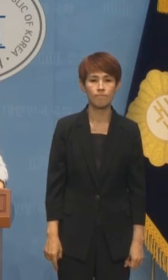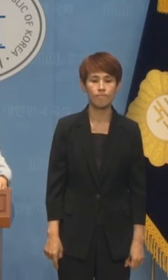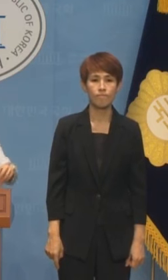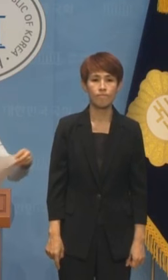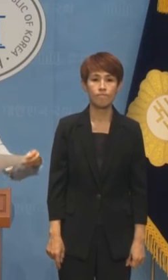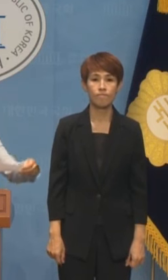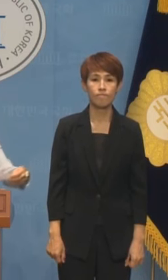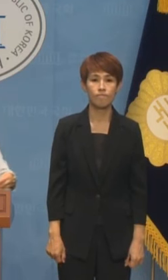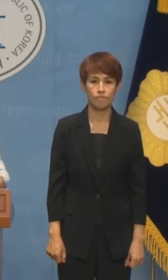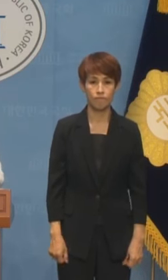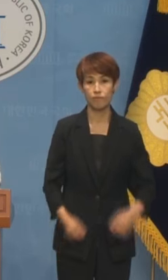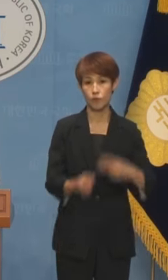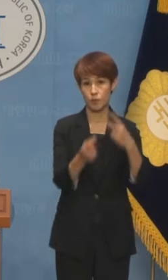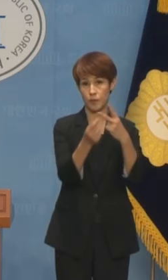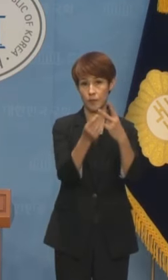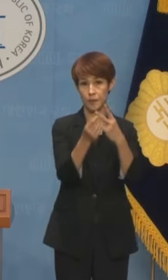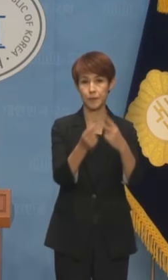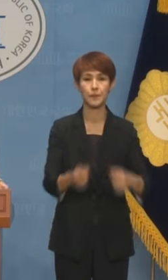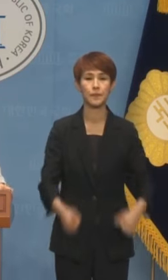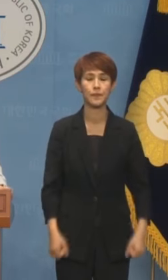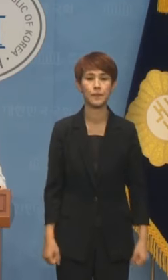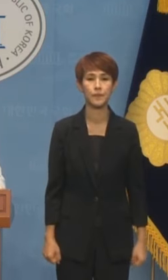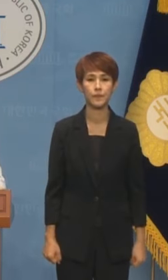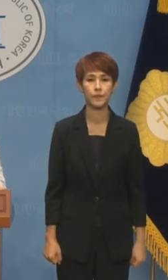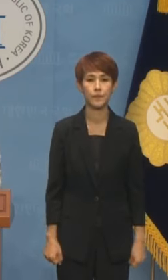네, 두 번째 브리핑입니다.